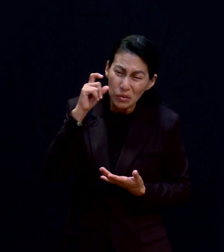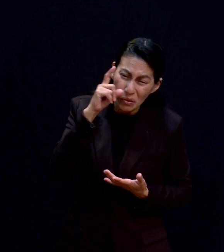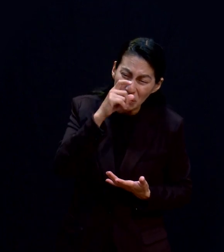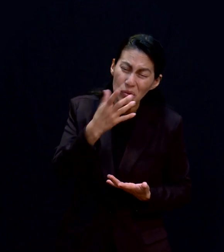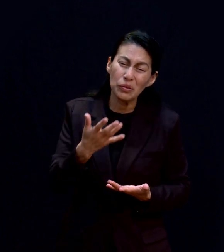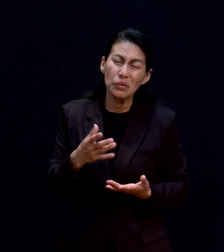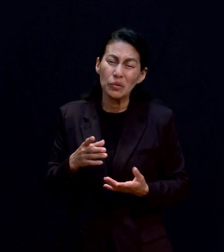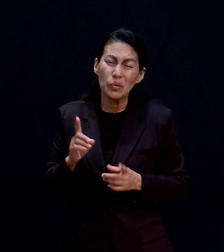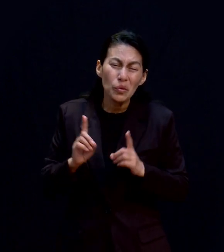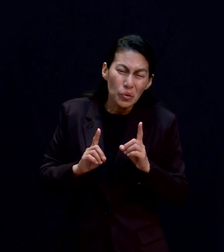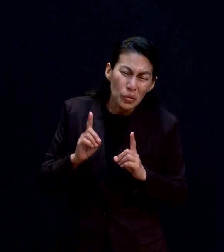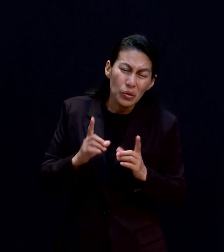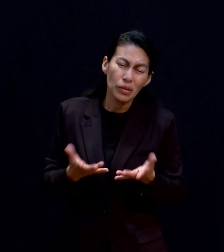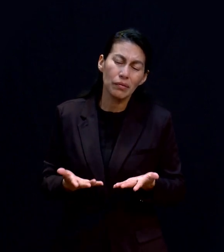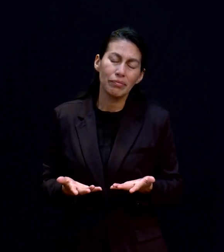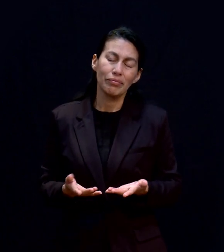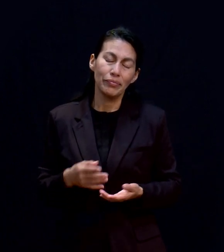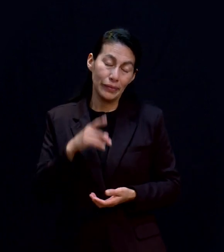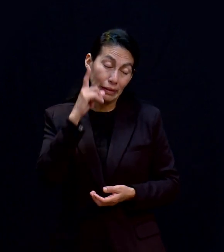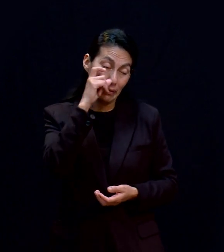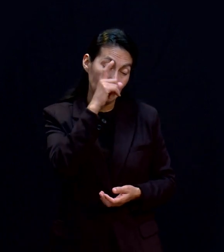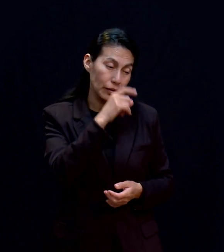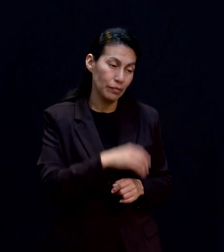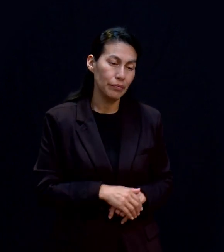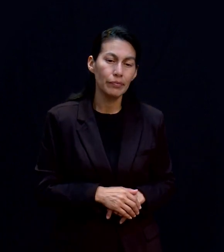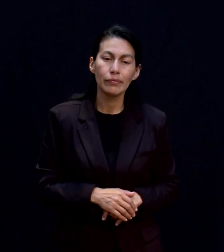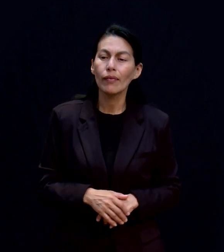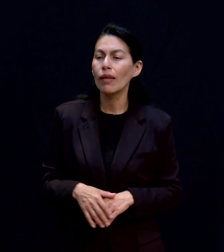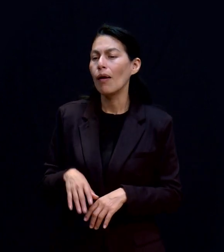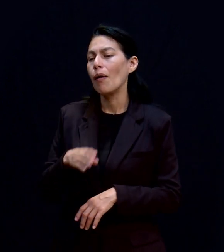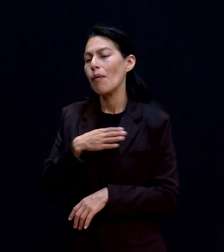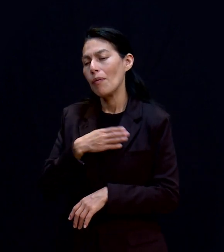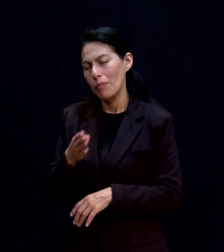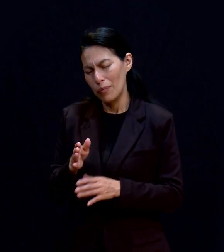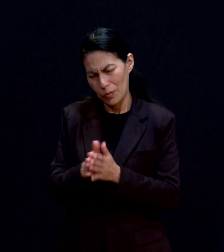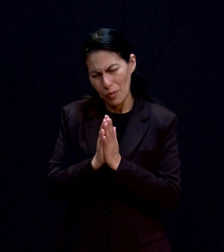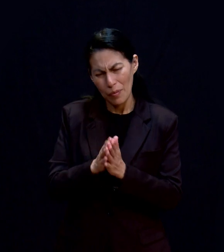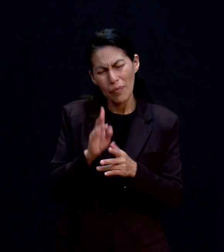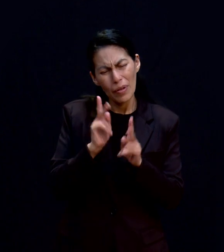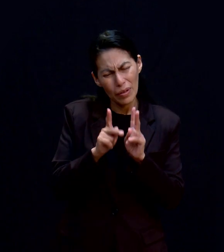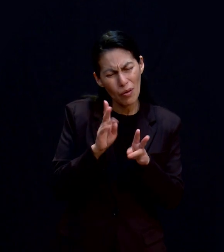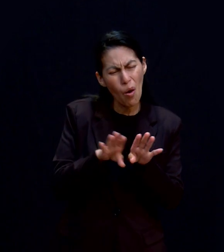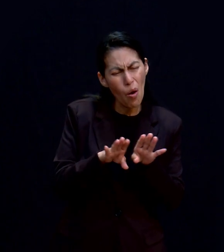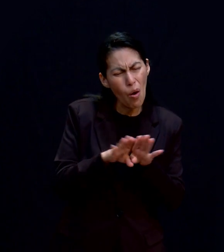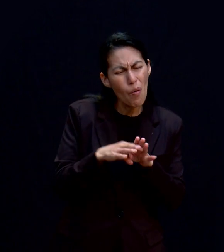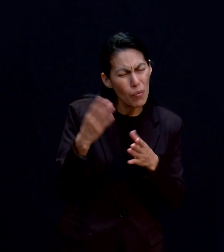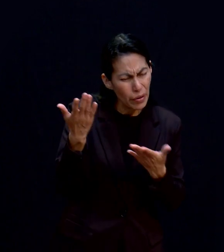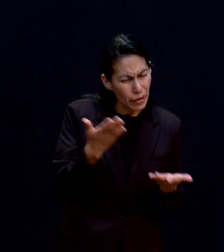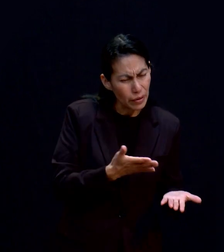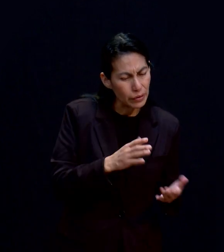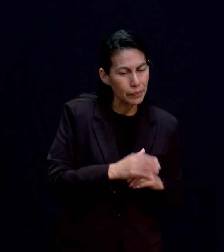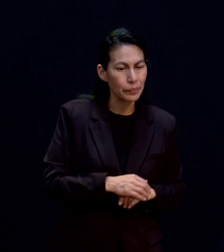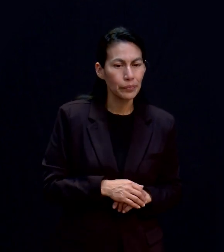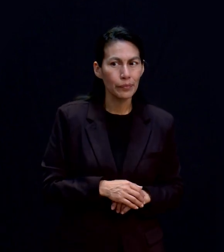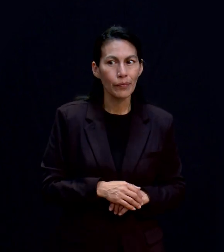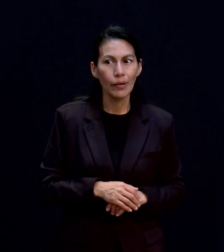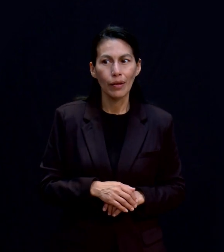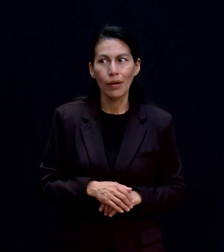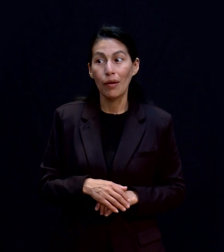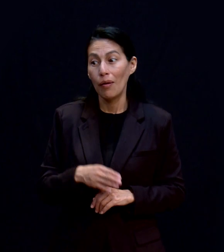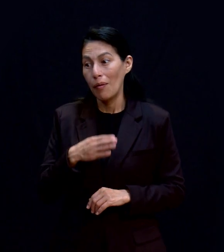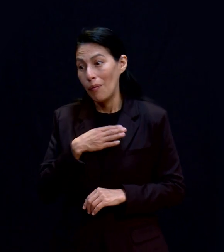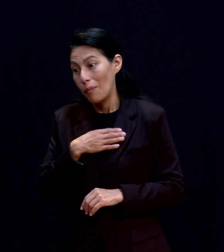para eso precisamente tenemos la oración cuéntanos cómo llegaste aquí entonces bueno antes que nada debo